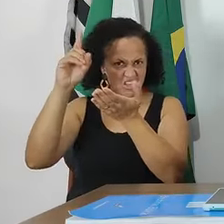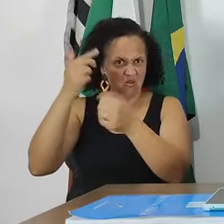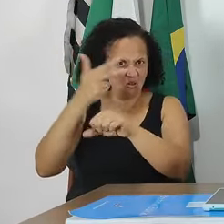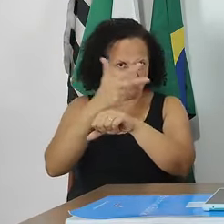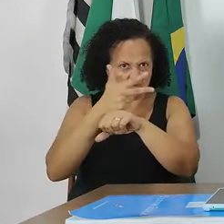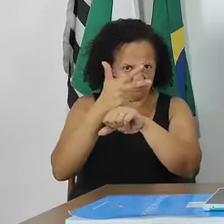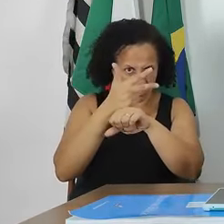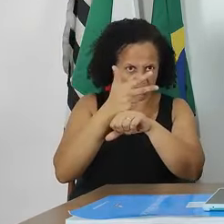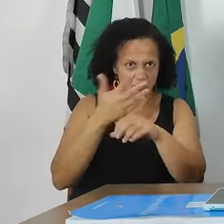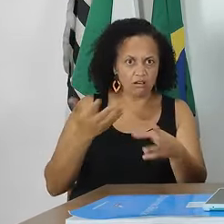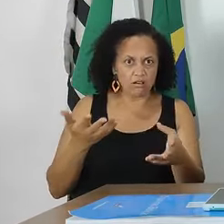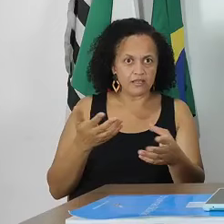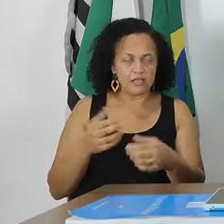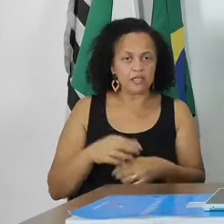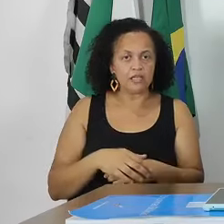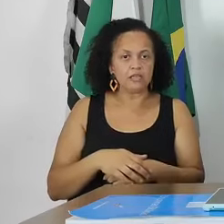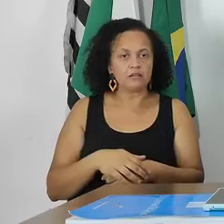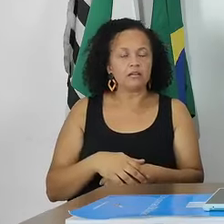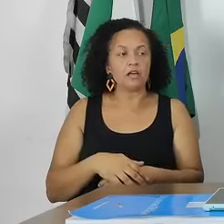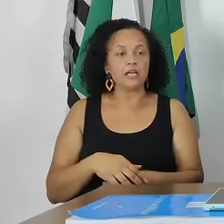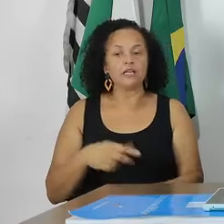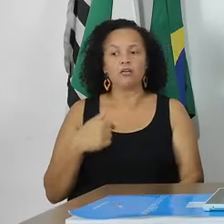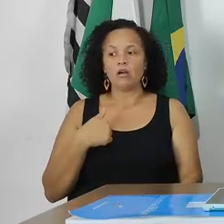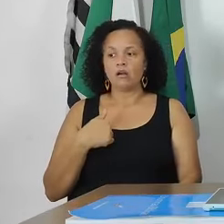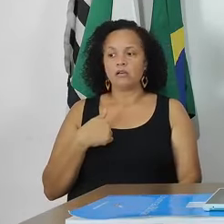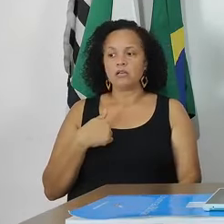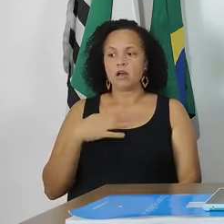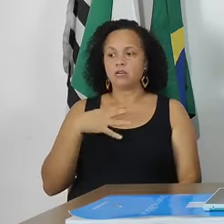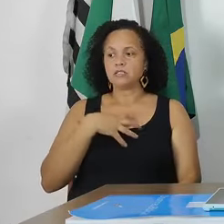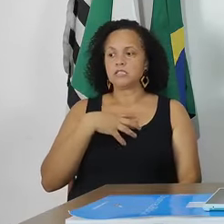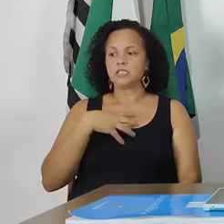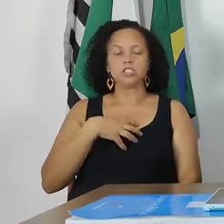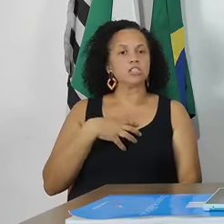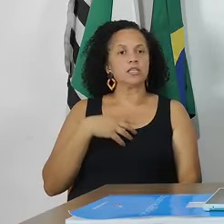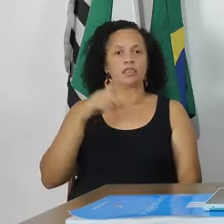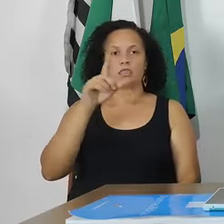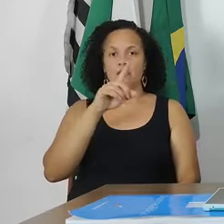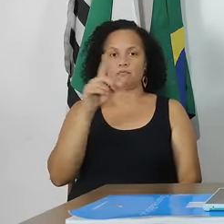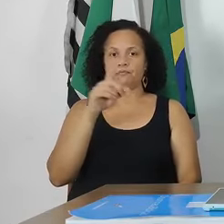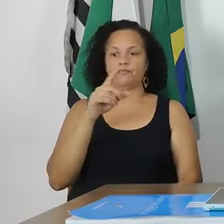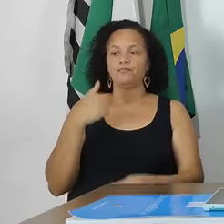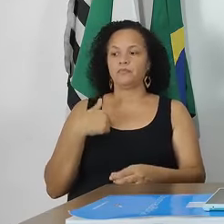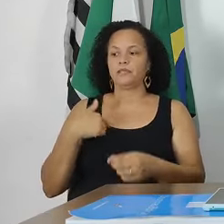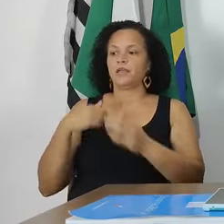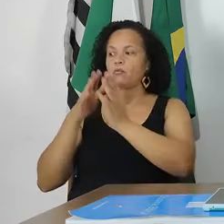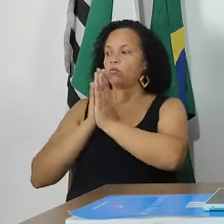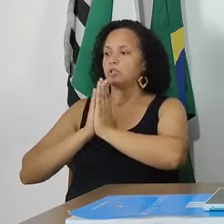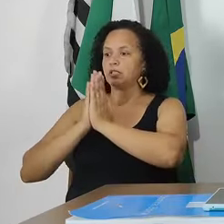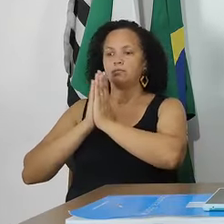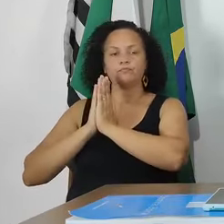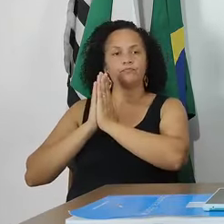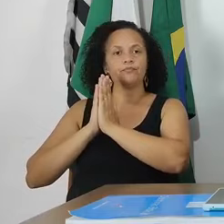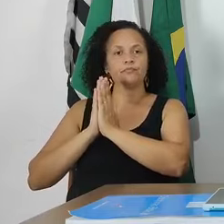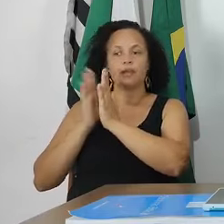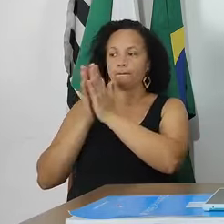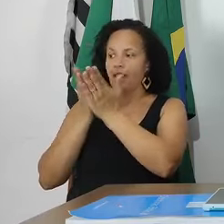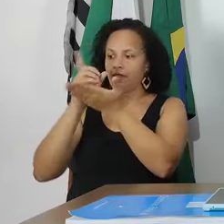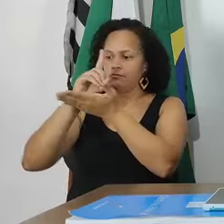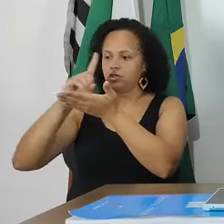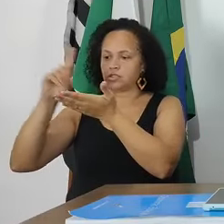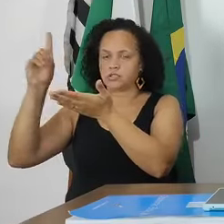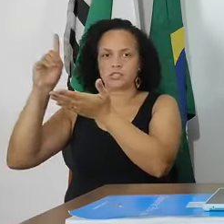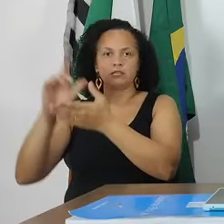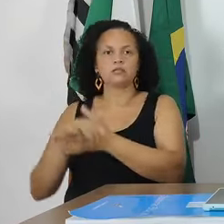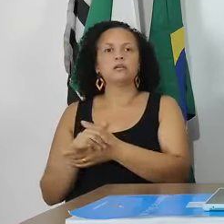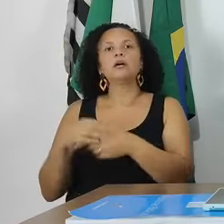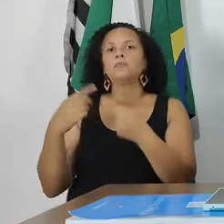sabe, eu peguei, parei tudo, falei, não, Senhor, eu vou orar e vou buscar na tua palavra. E a maior parte das coisas a gente já